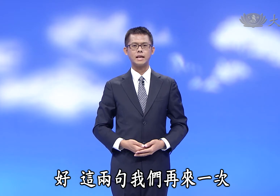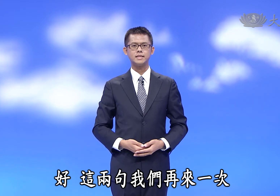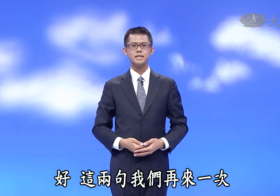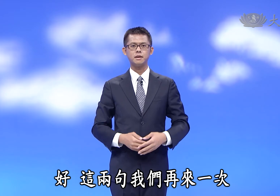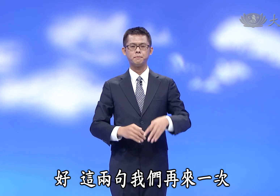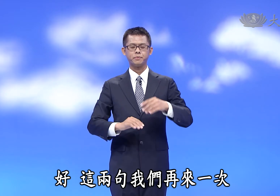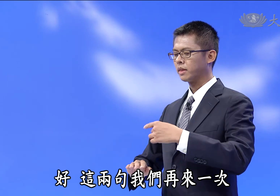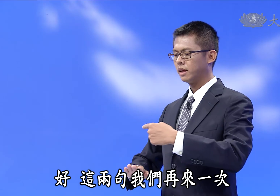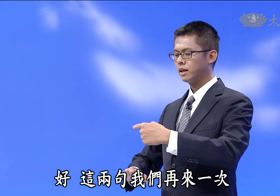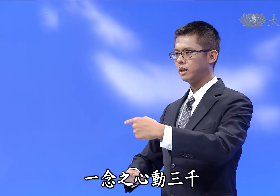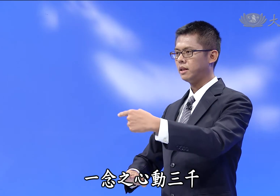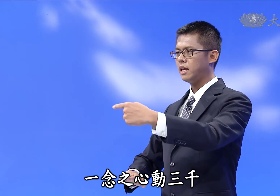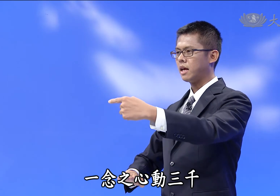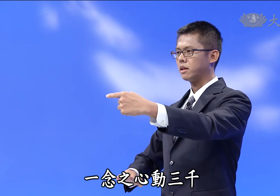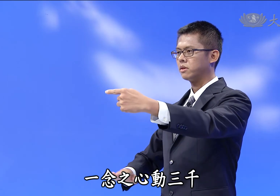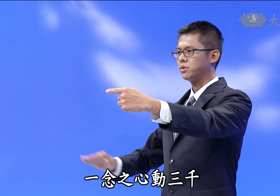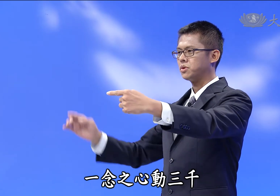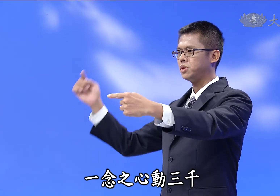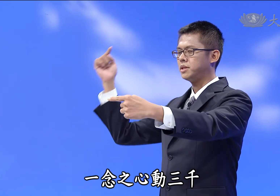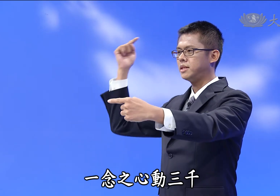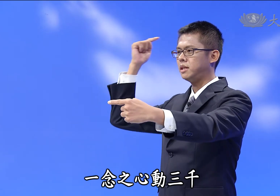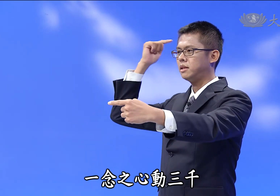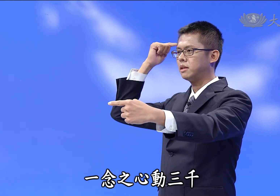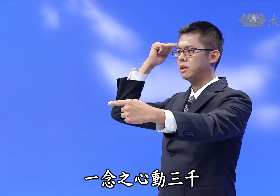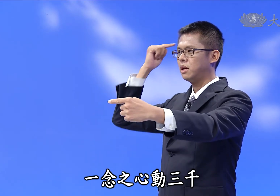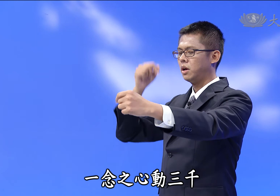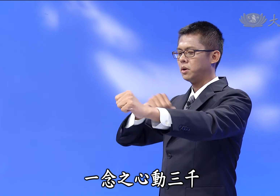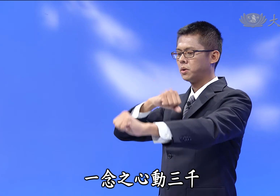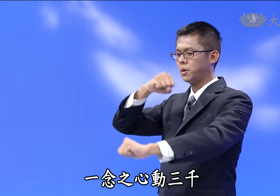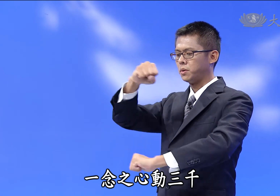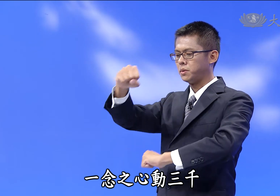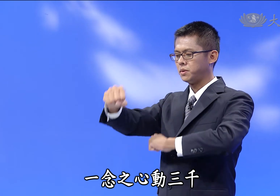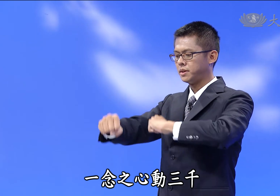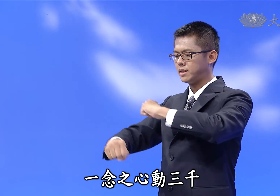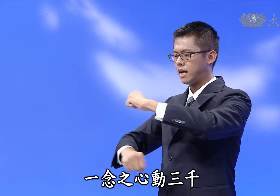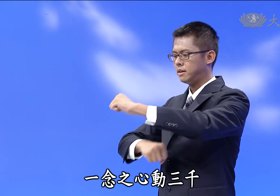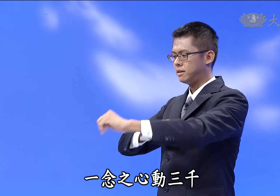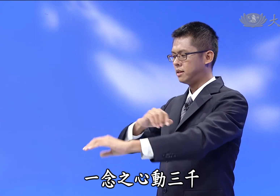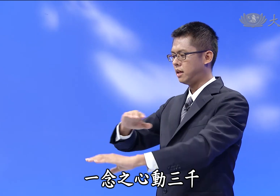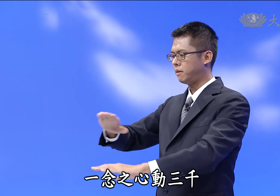次。一念之心动三千，